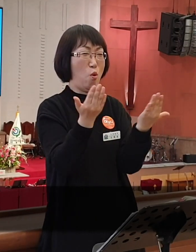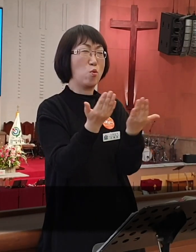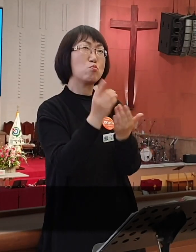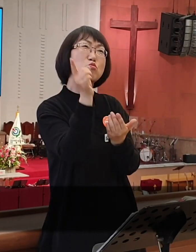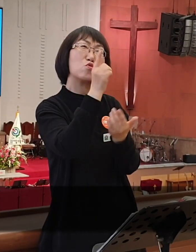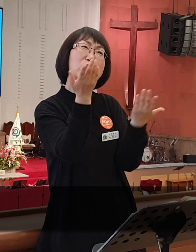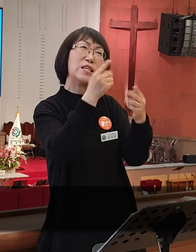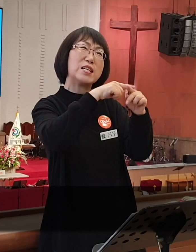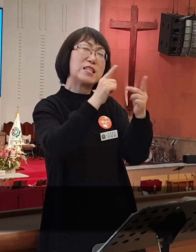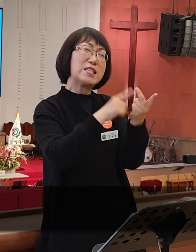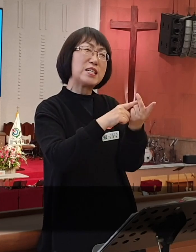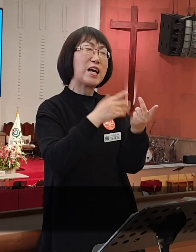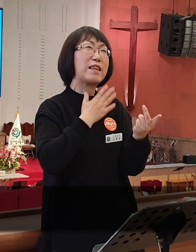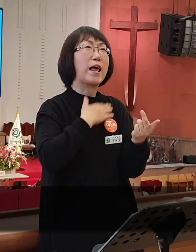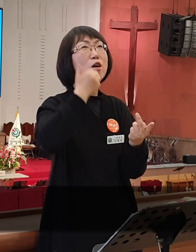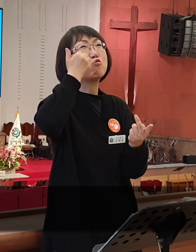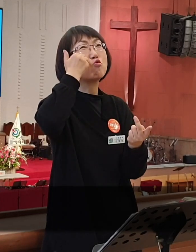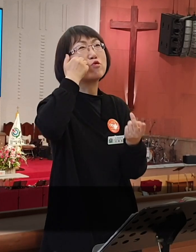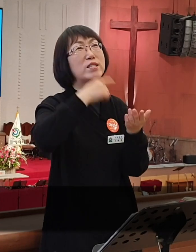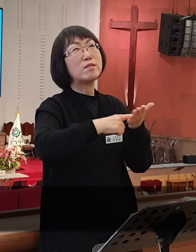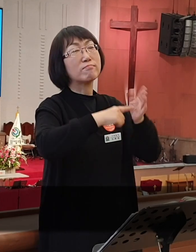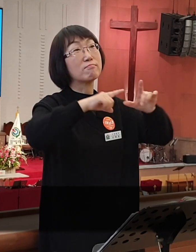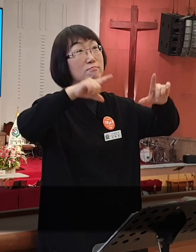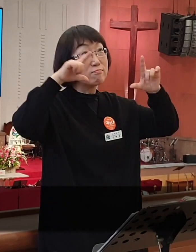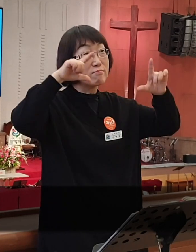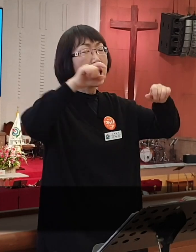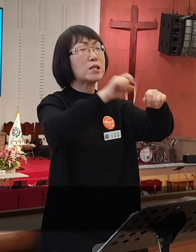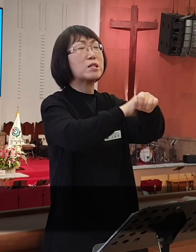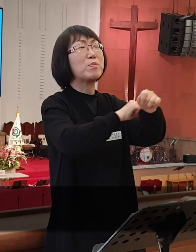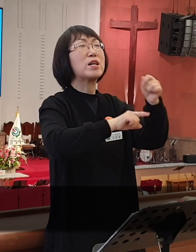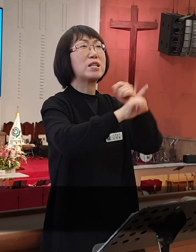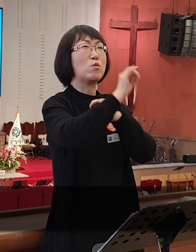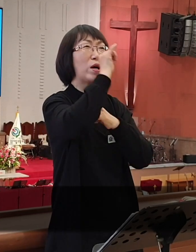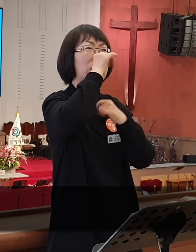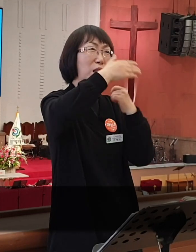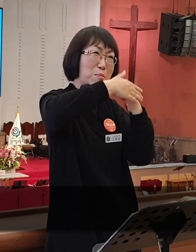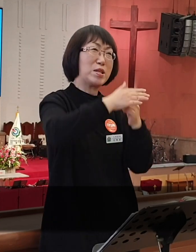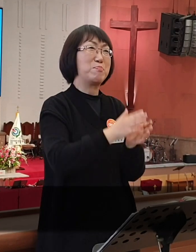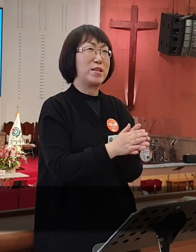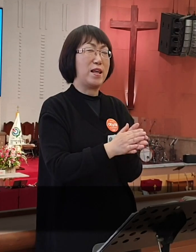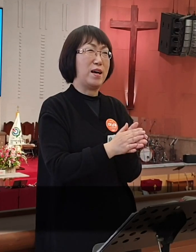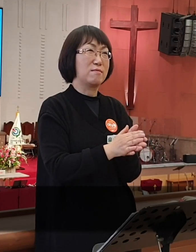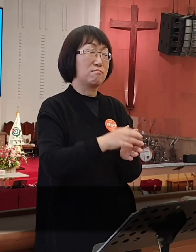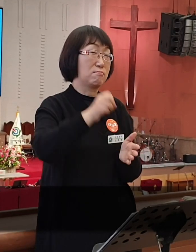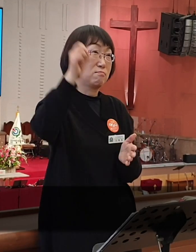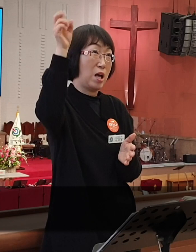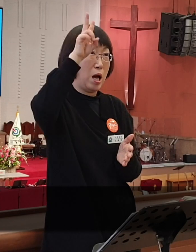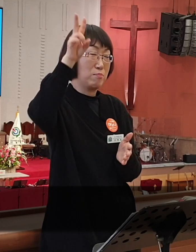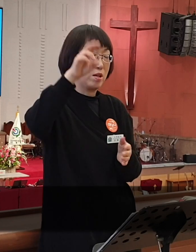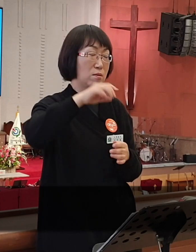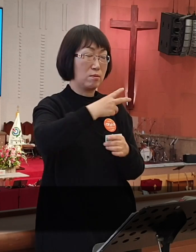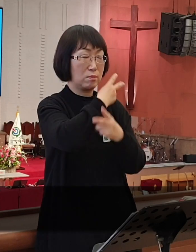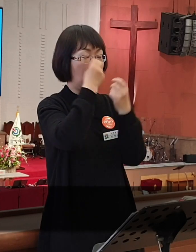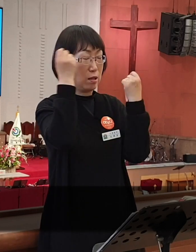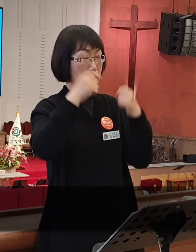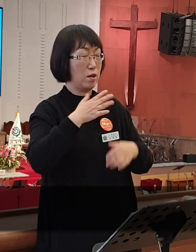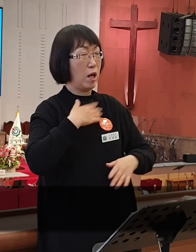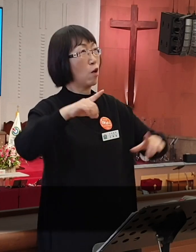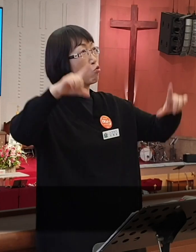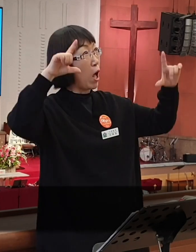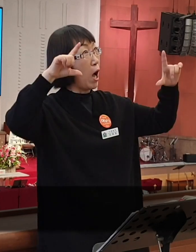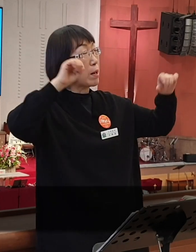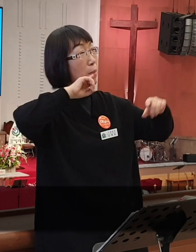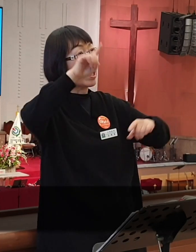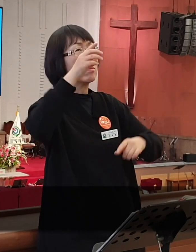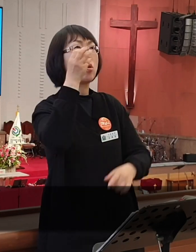뭐든지 자기의 정체성, 내가 누군지를 밝히는 건 특별한 이유가 있기 때문입니다. 뜬금없이 자다 일어나서 내가 누구다라고 말하는 사람은